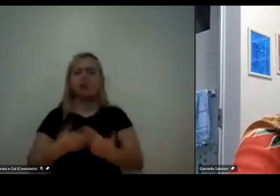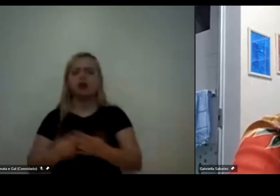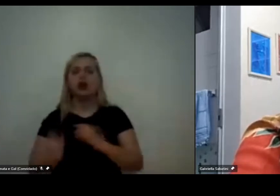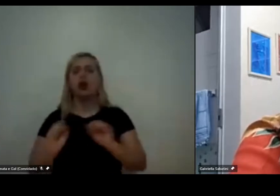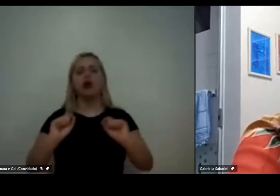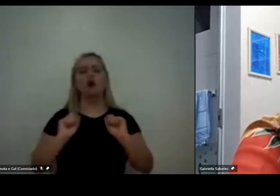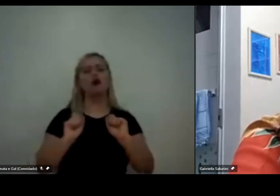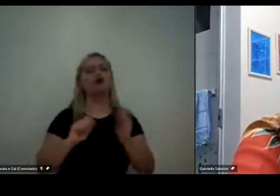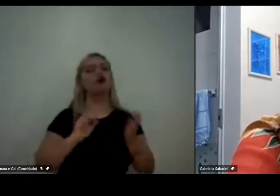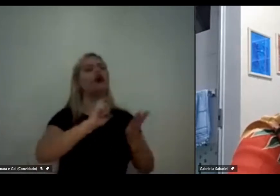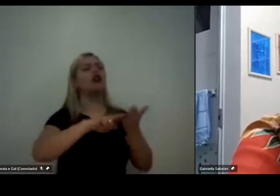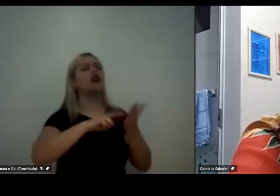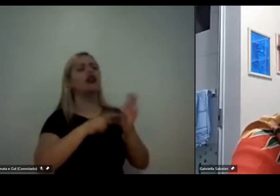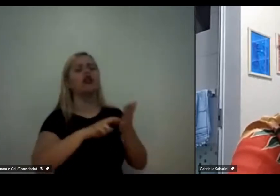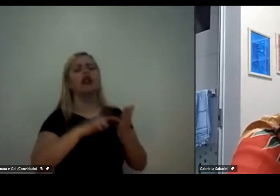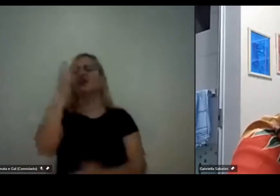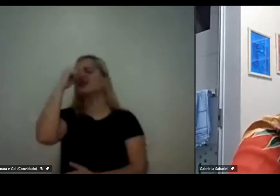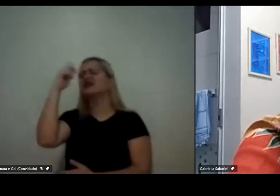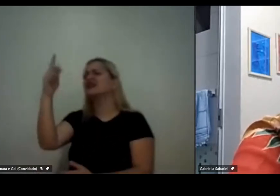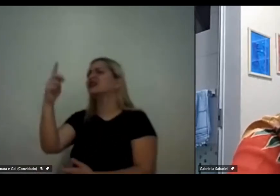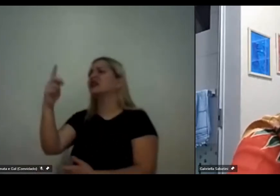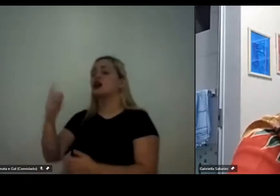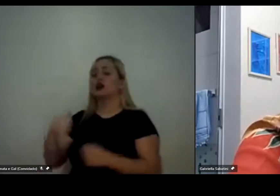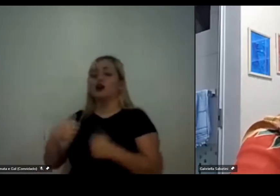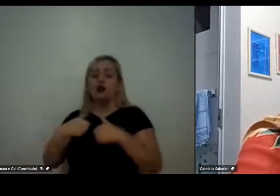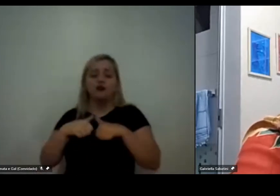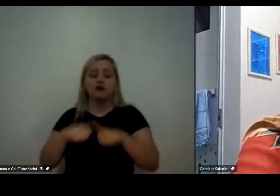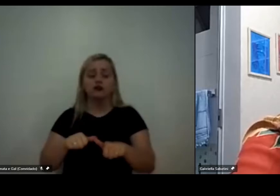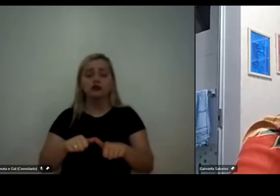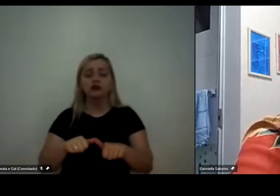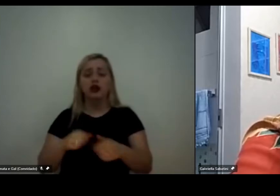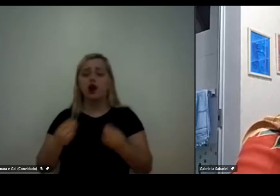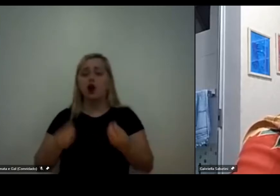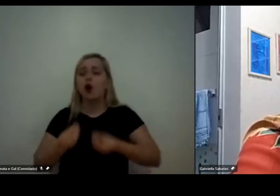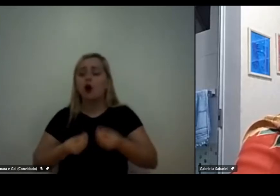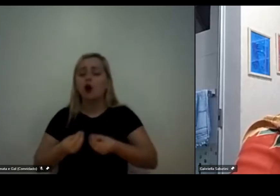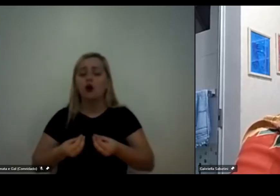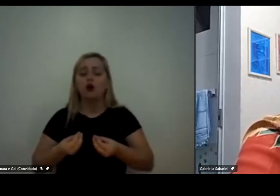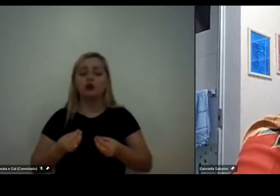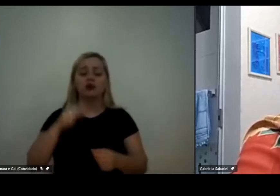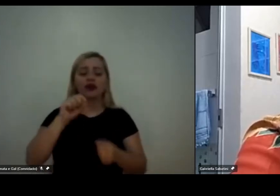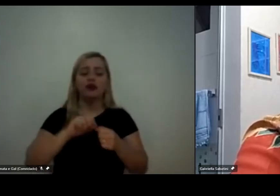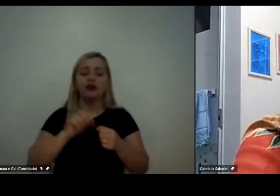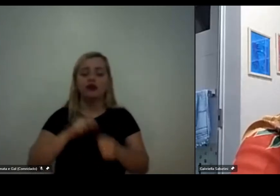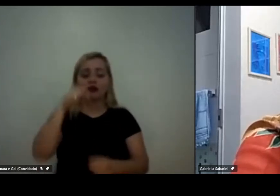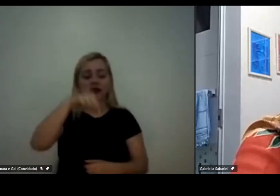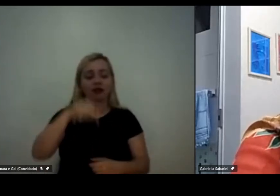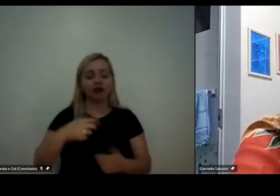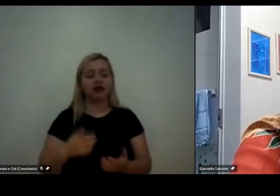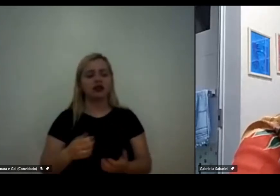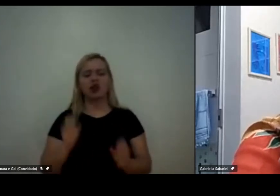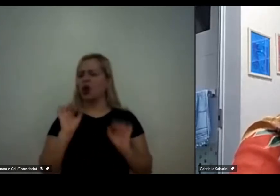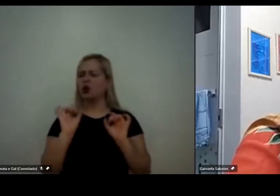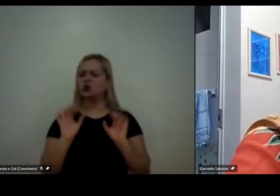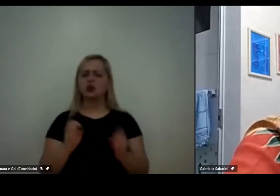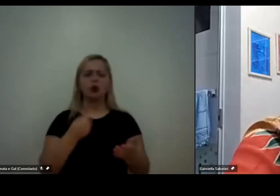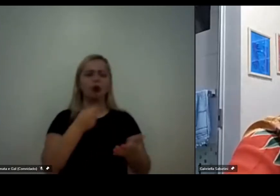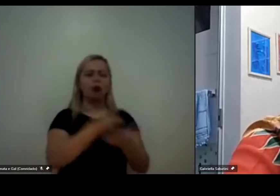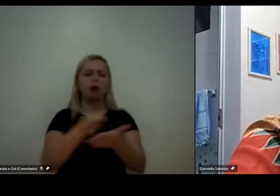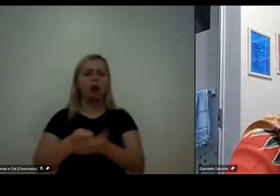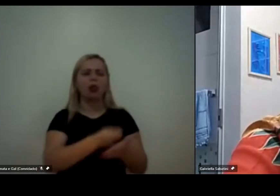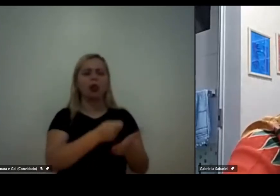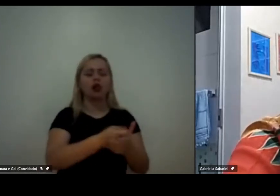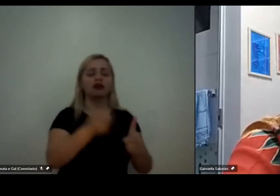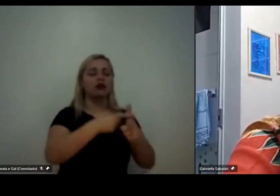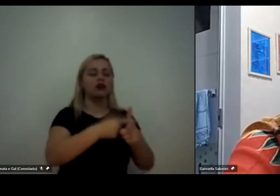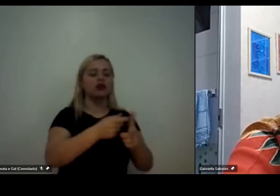meu Deus? Seria a falta de pertencimento atroz a este ponto? A ponto de restar a nós apenas pagar boleto e aguardar as plantas?